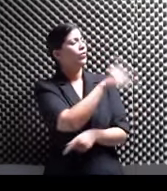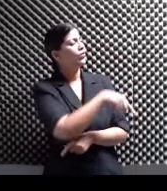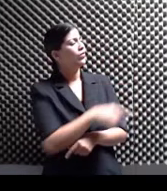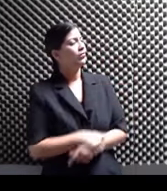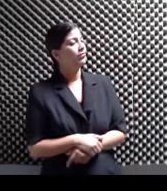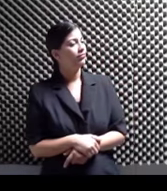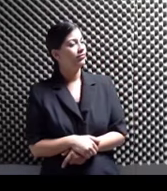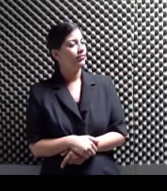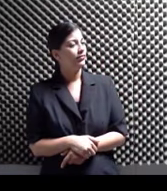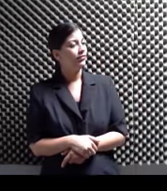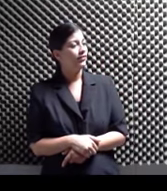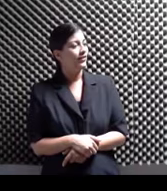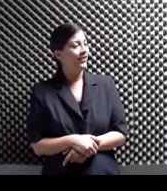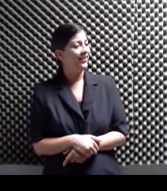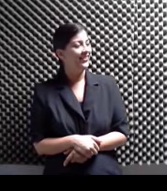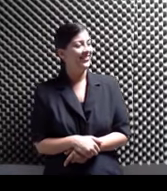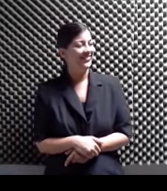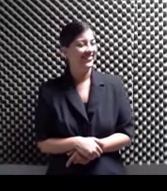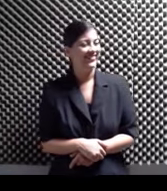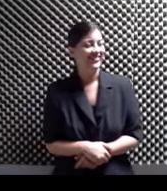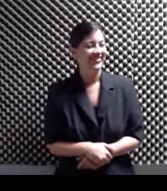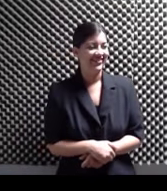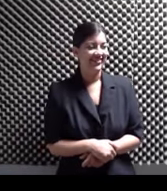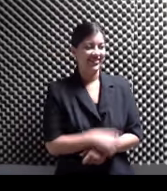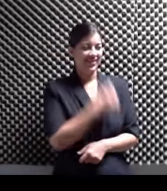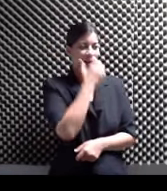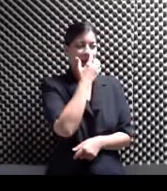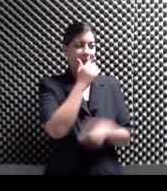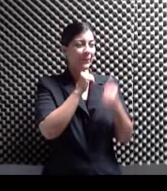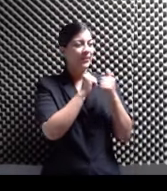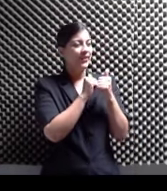lectores, ¿cómo reciben